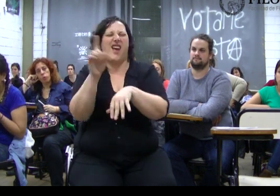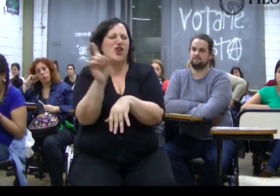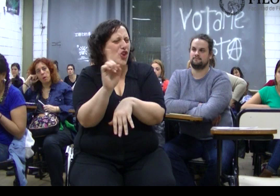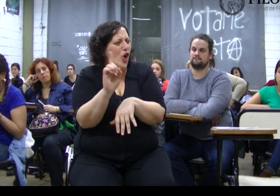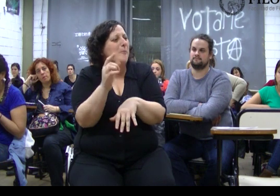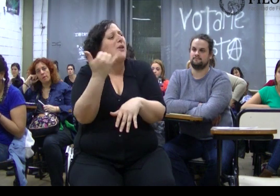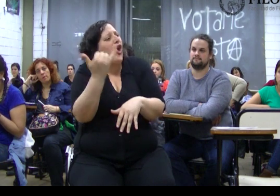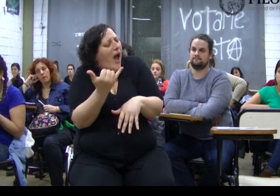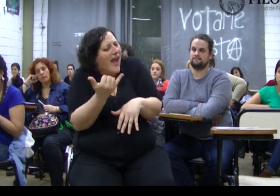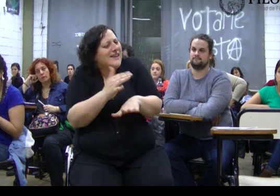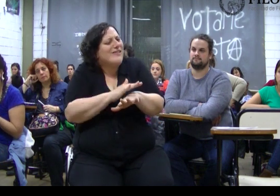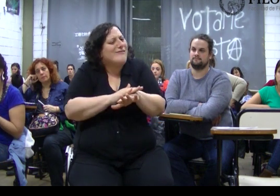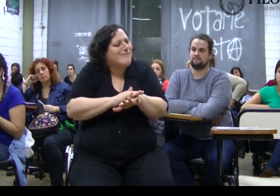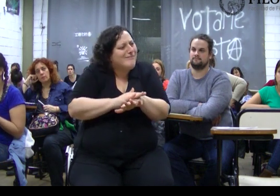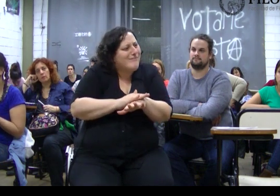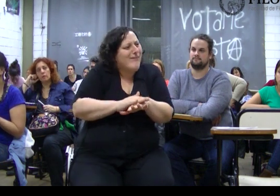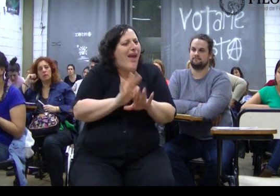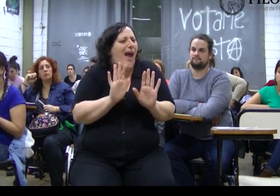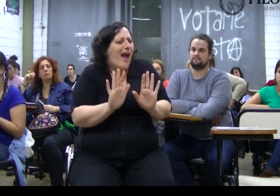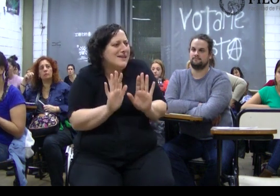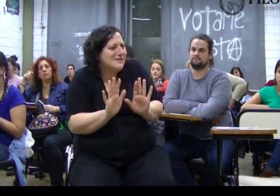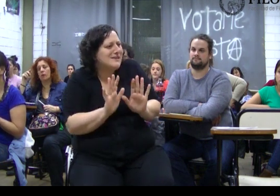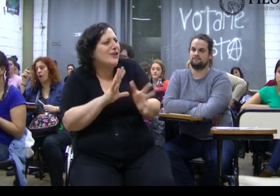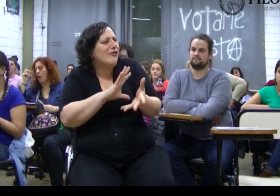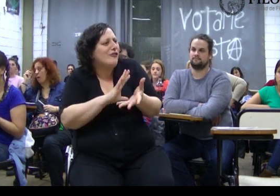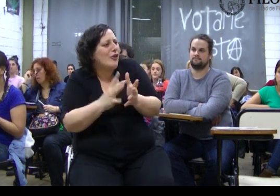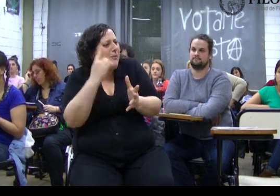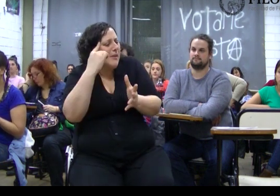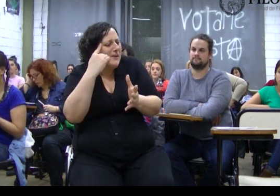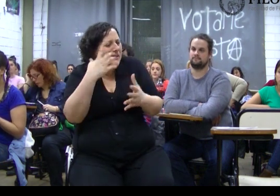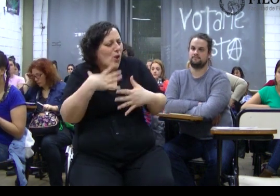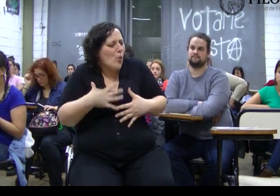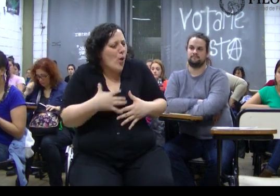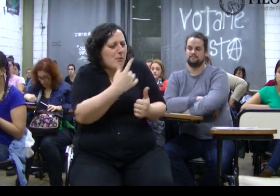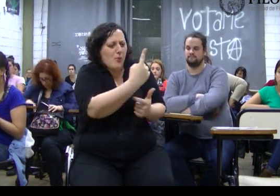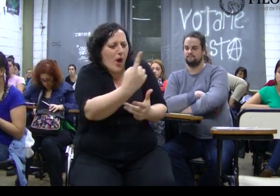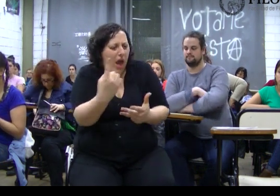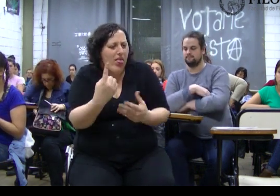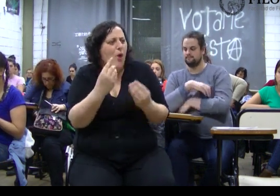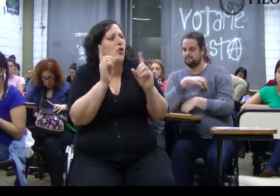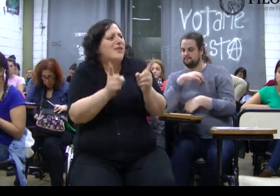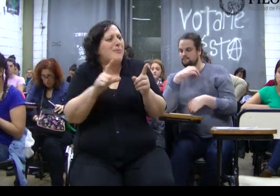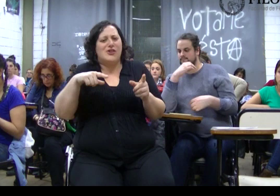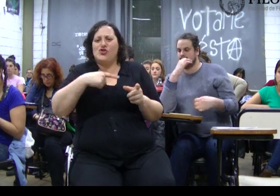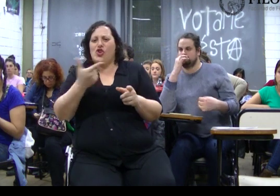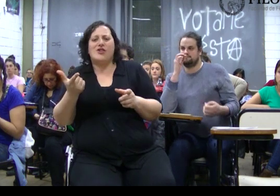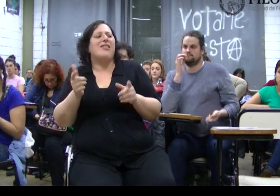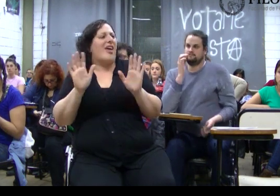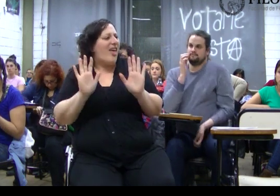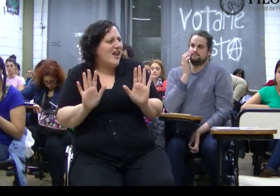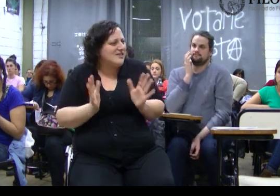matriz o la forma en la que son pensadas los cuerpos y las representaciones sociales en los cuerpos.